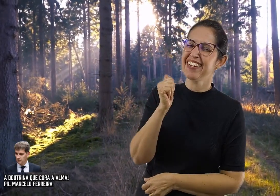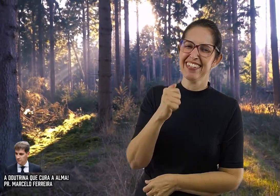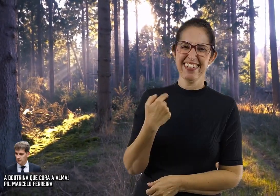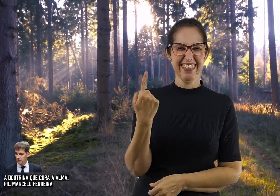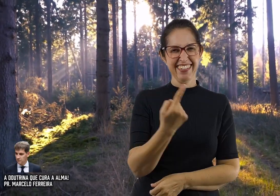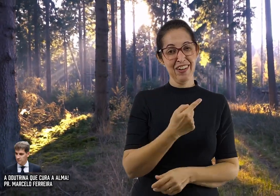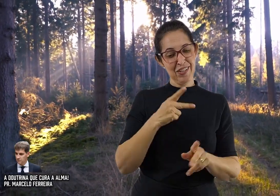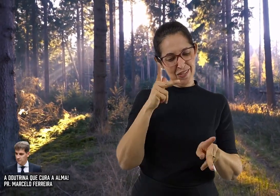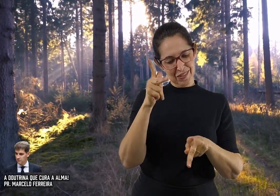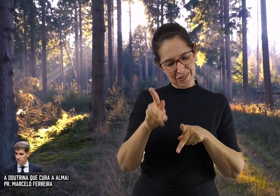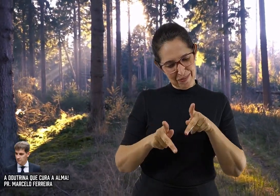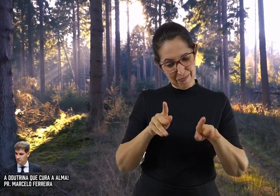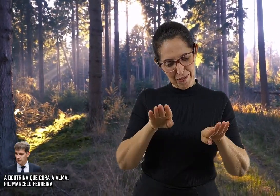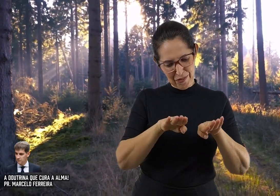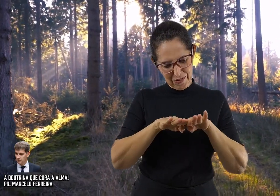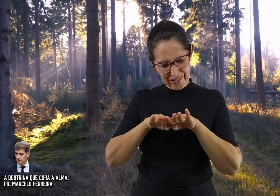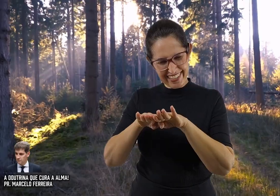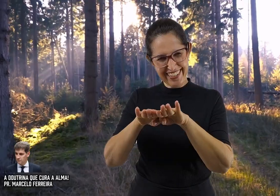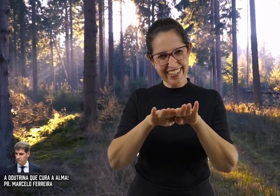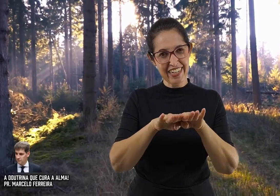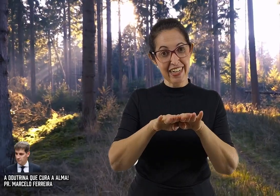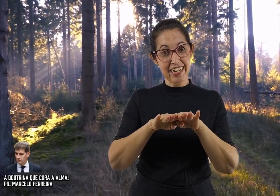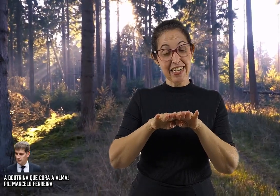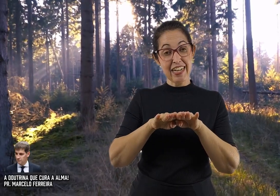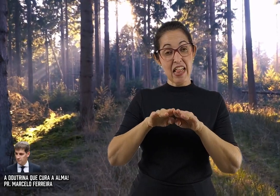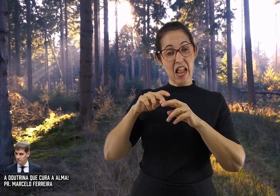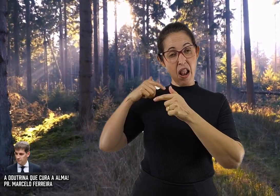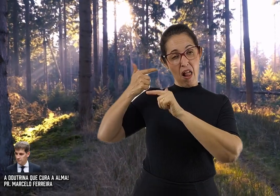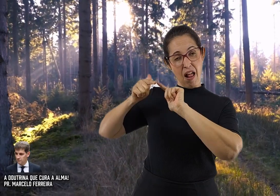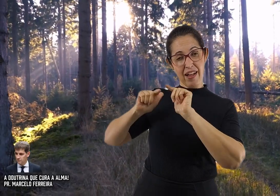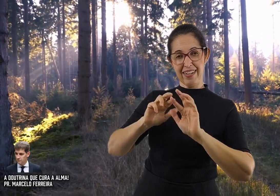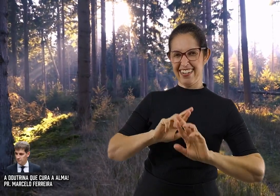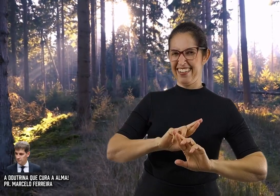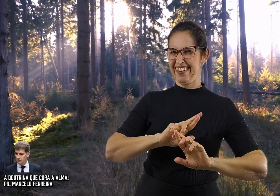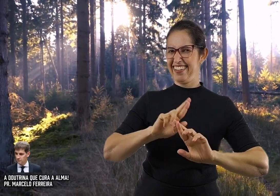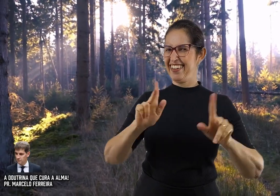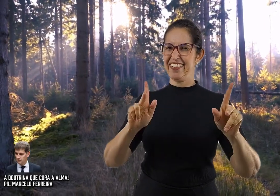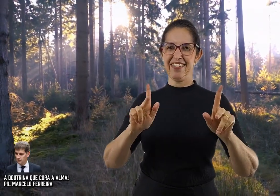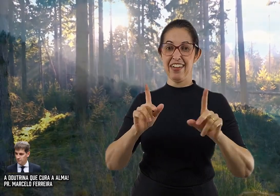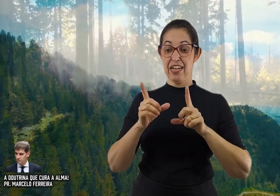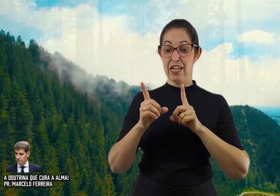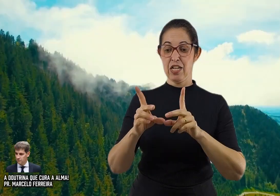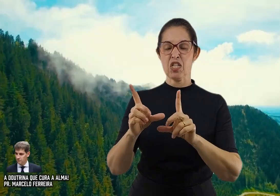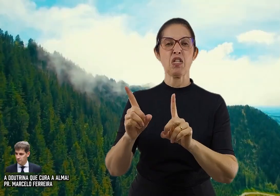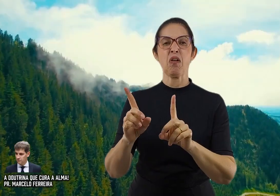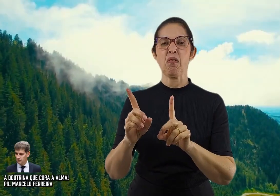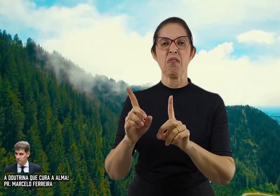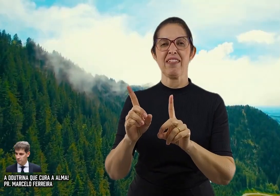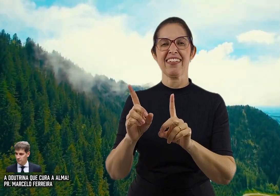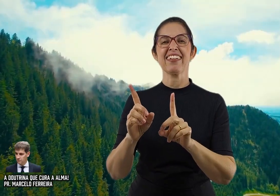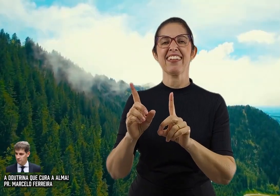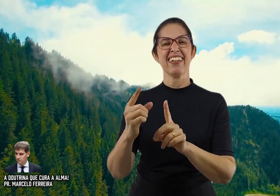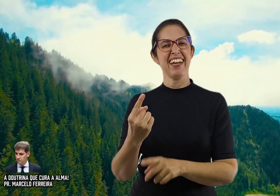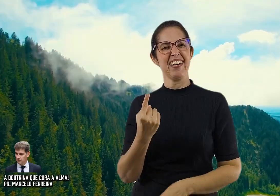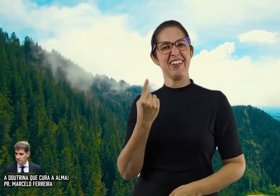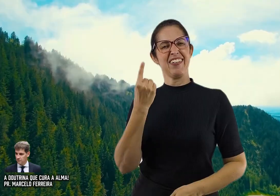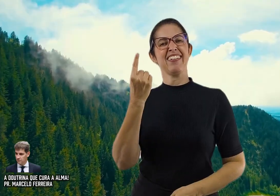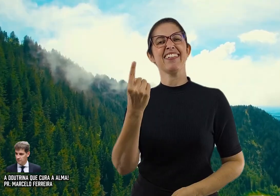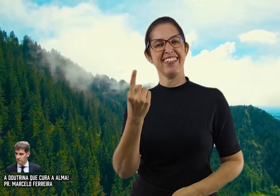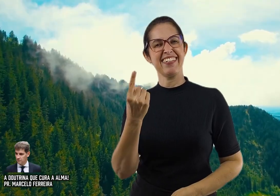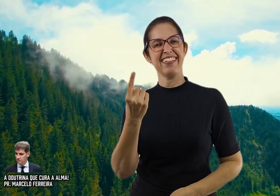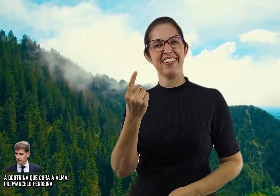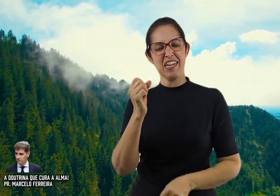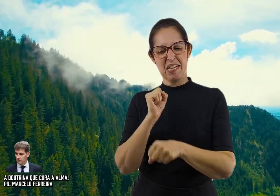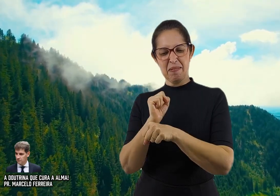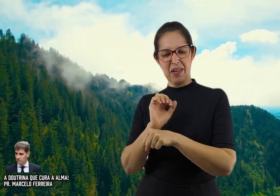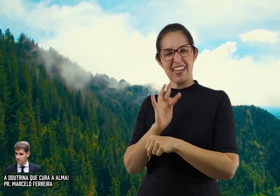Nós somos um povo só. Isso não é tradição religiosa, não. Isso é uma doutrina só, um corpo só, uma